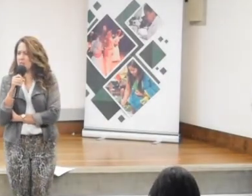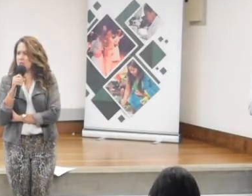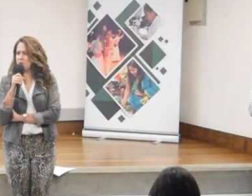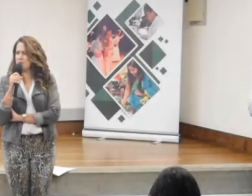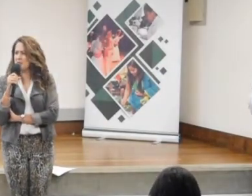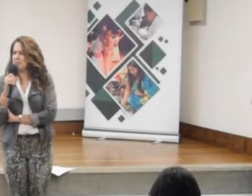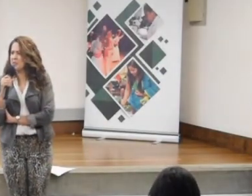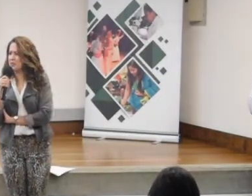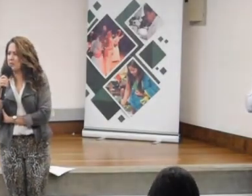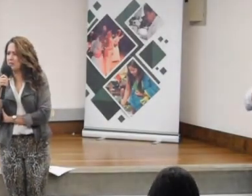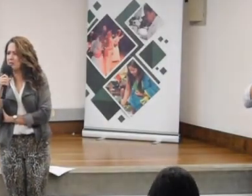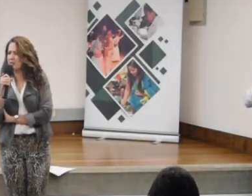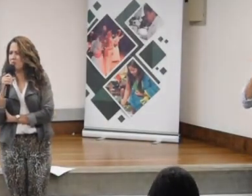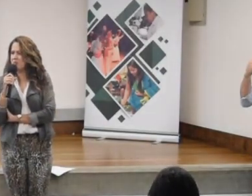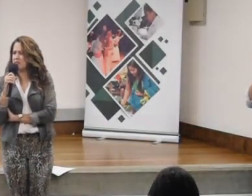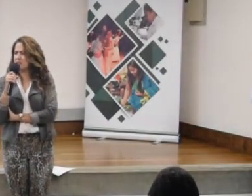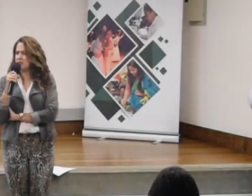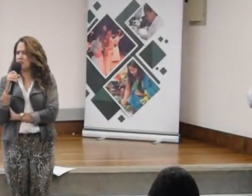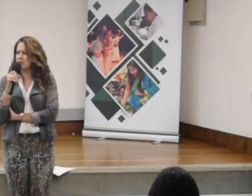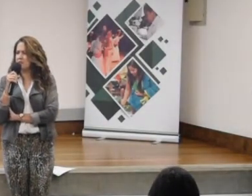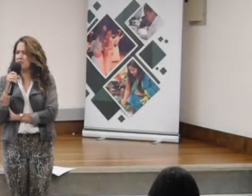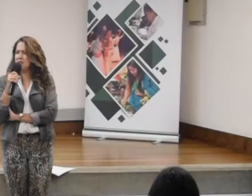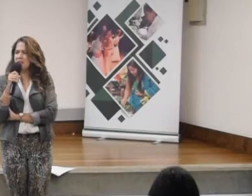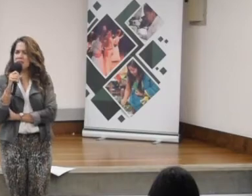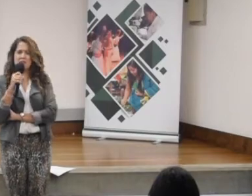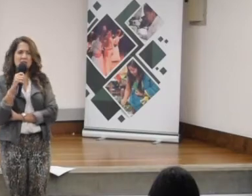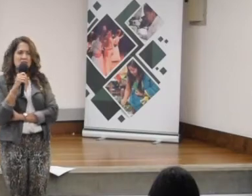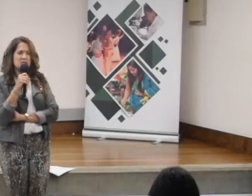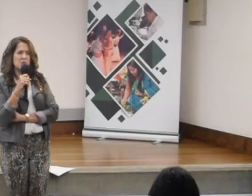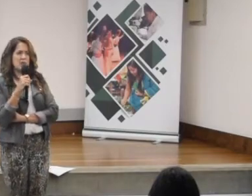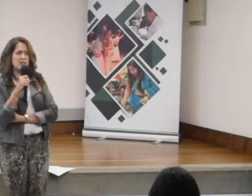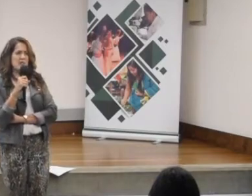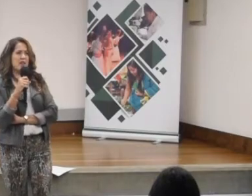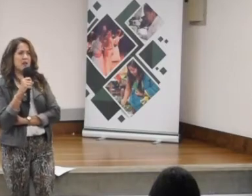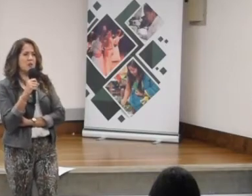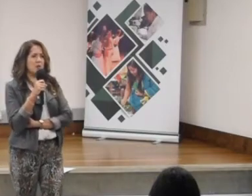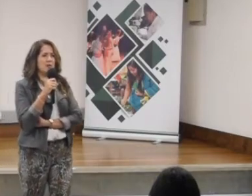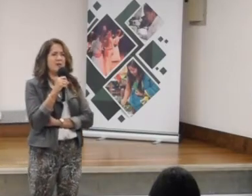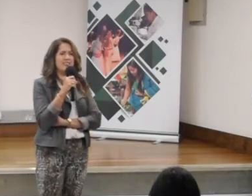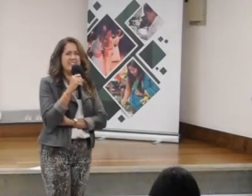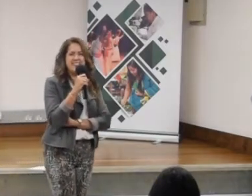como a cuánto de diciembre, como a 60, a 50